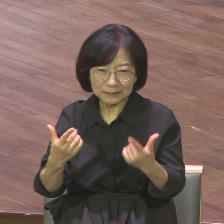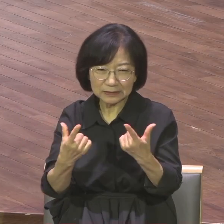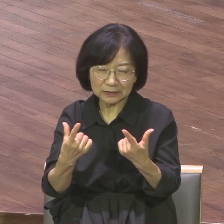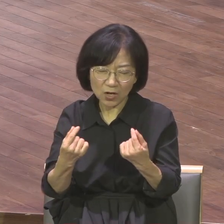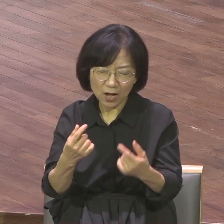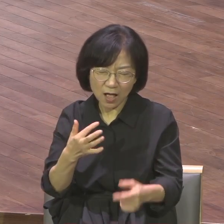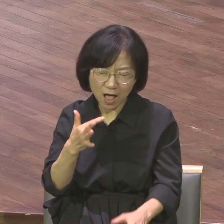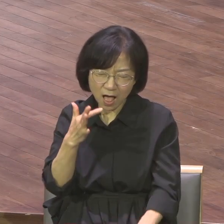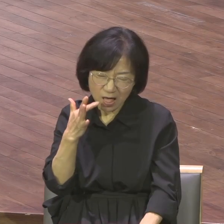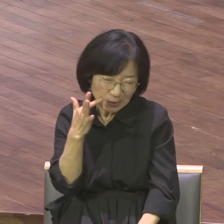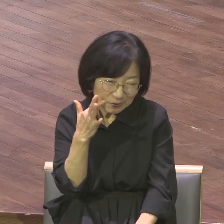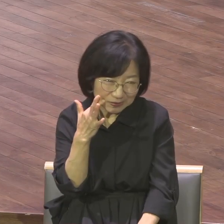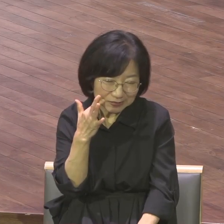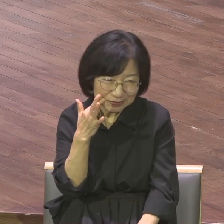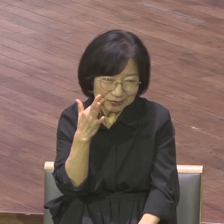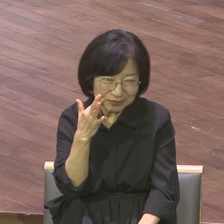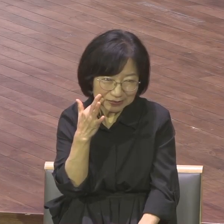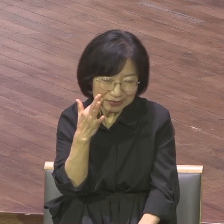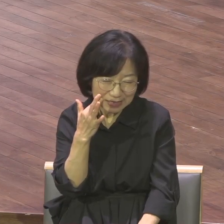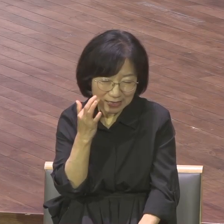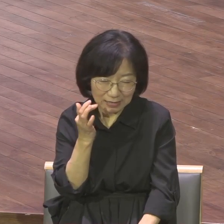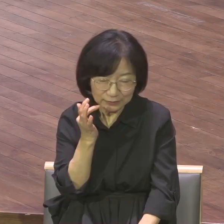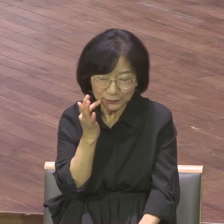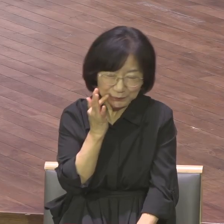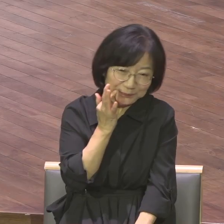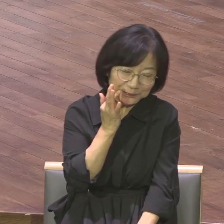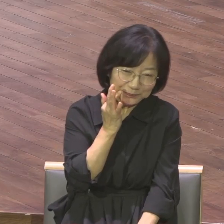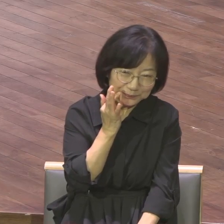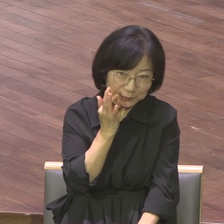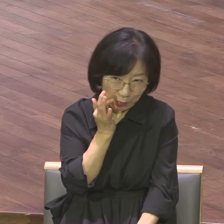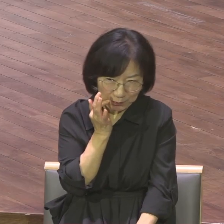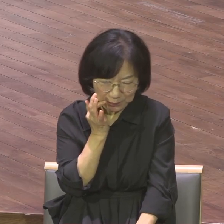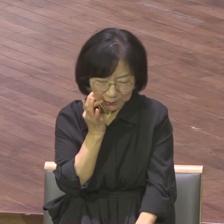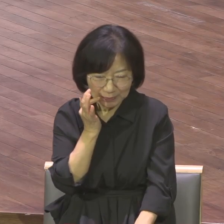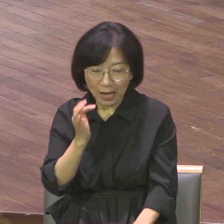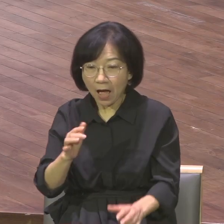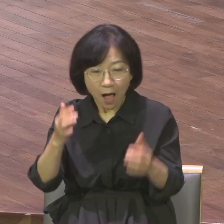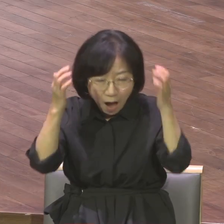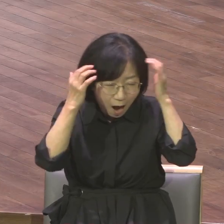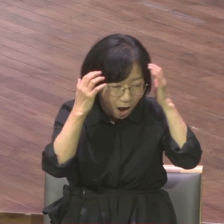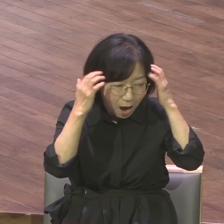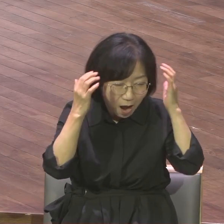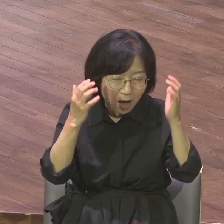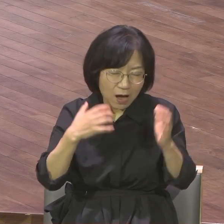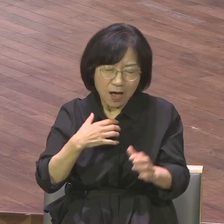이게 쑥과 담즙처럼 쓰디 쓴 현실이에요.